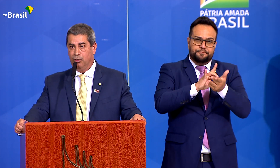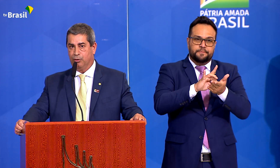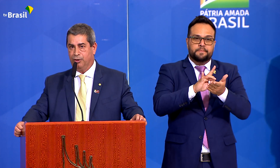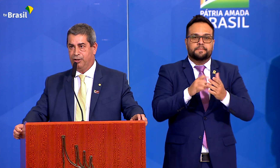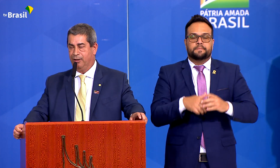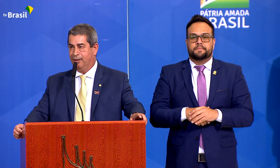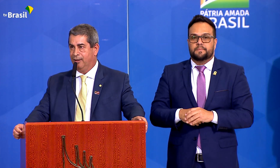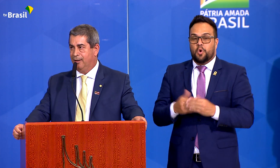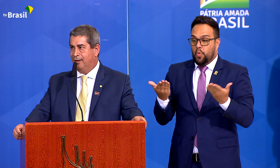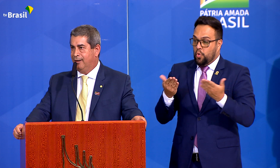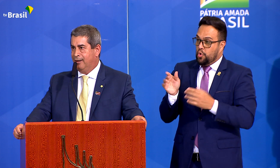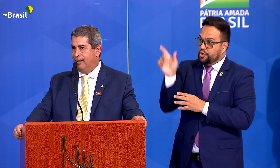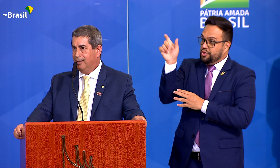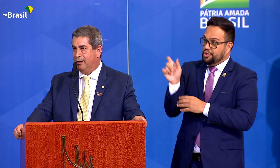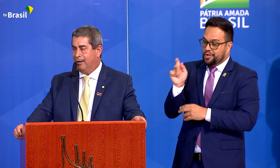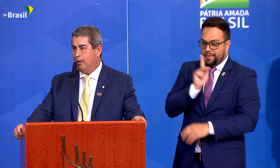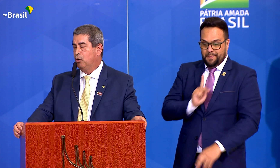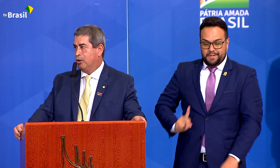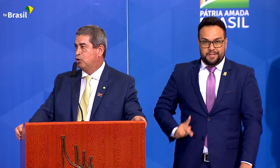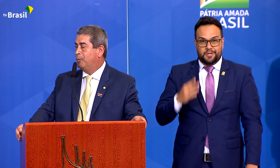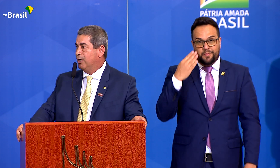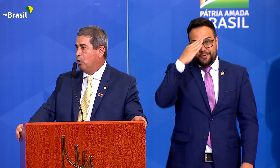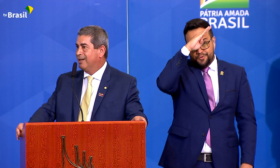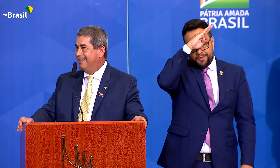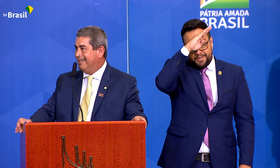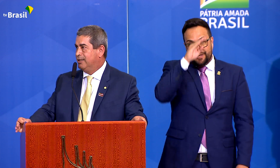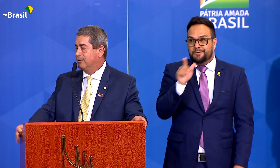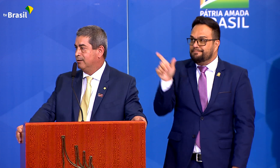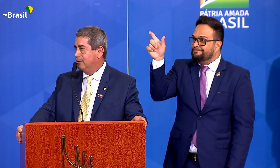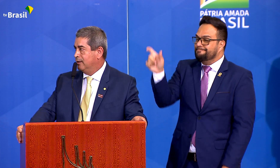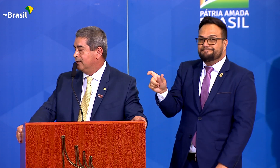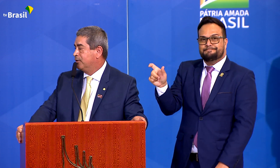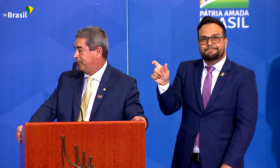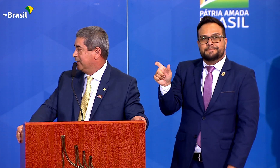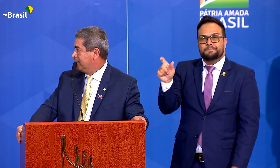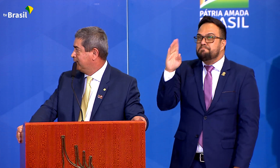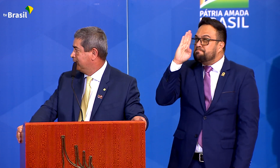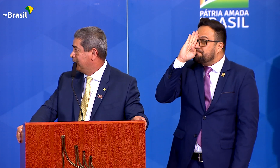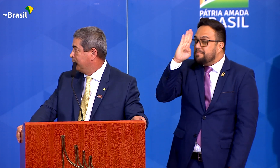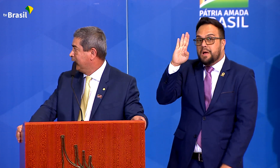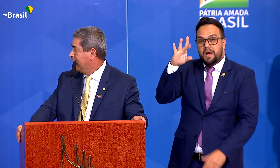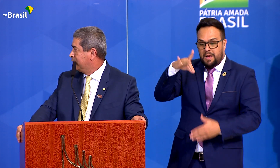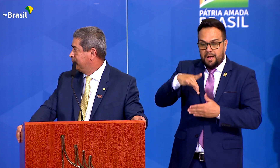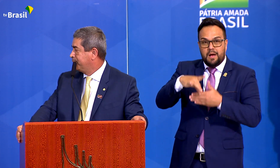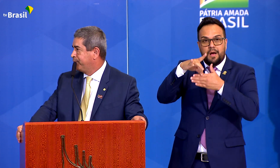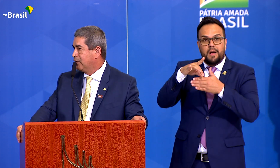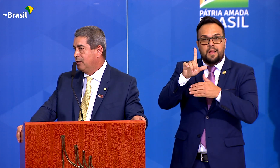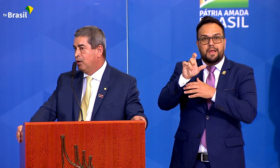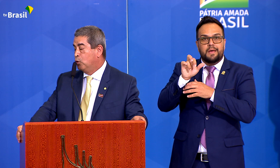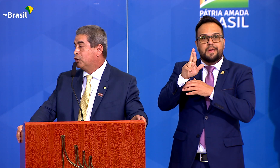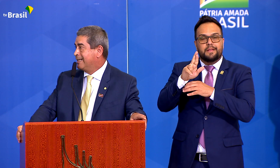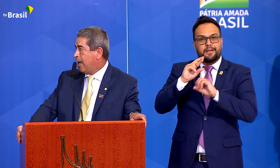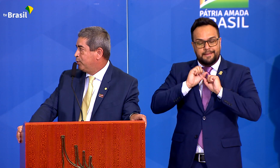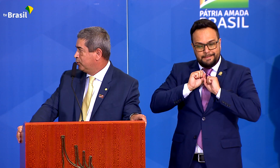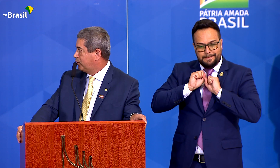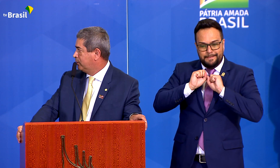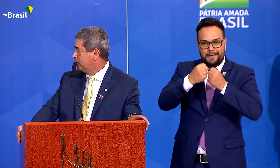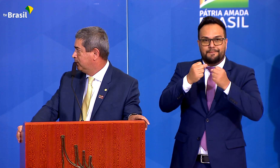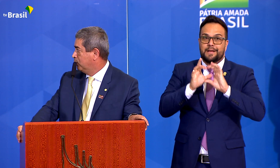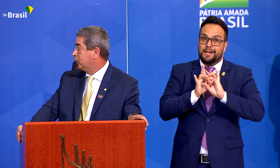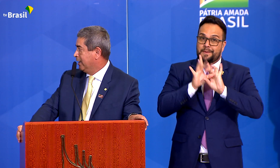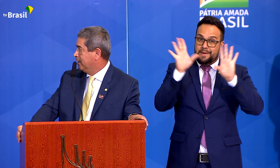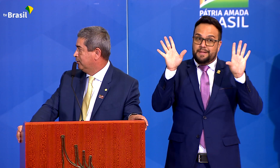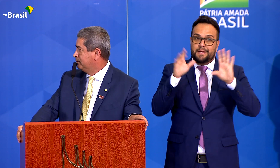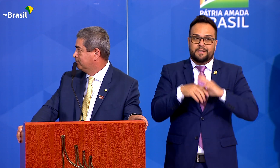o que o senhor hoje esse é o nosso maior líder em defesa da Liberdade os